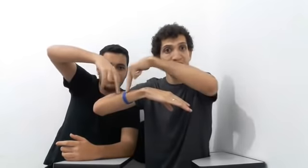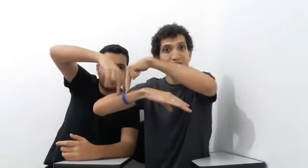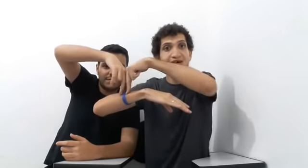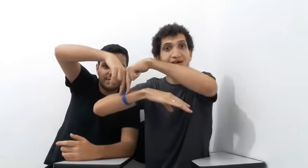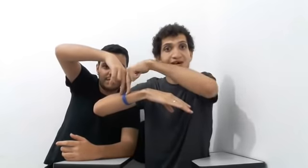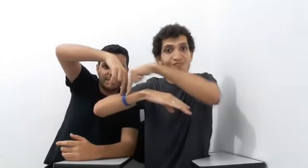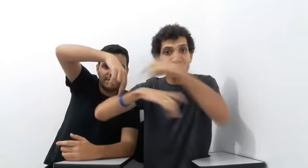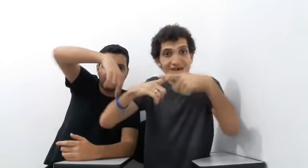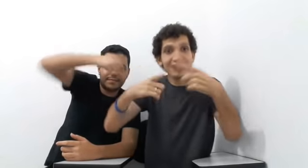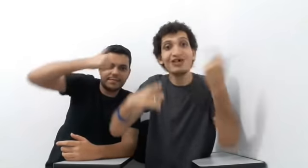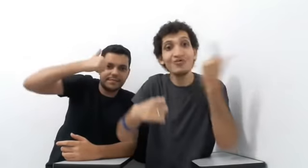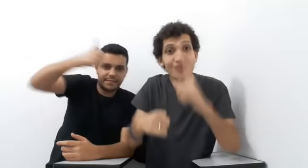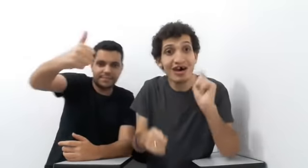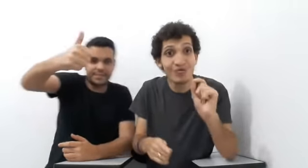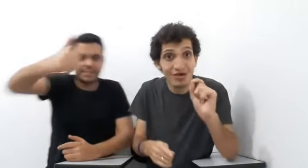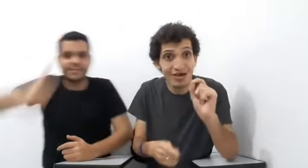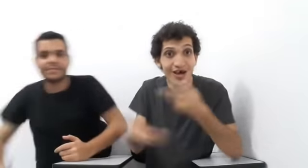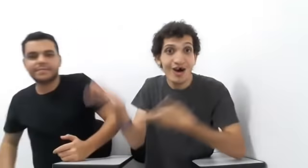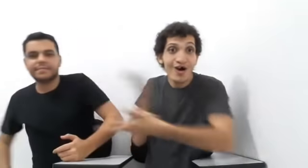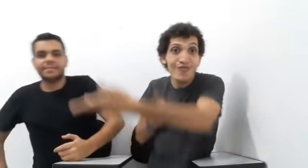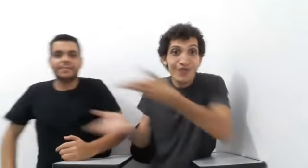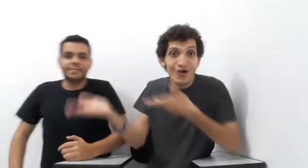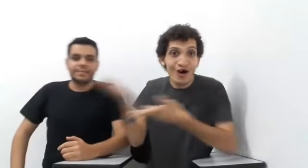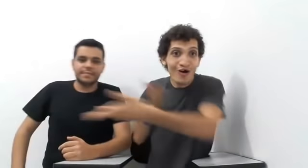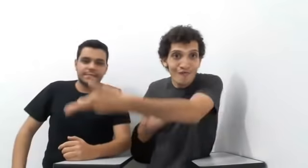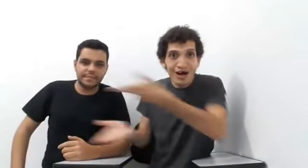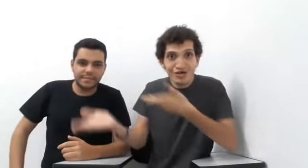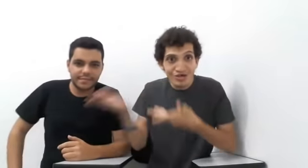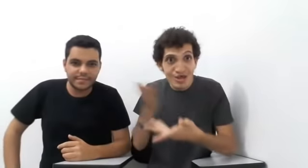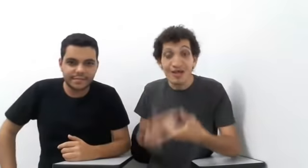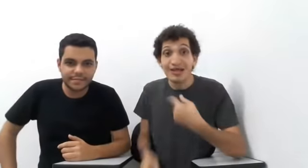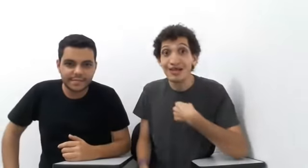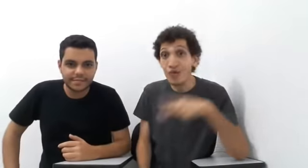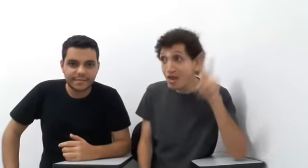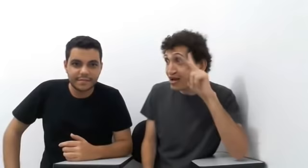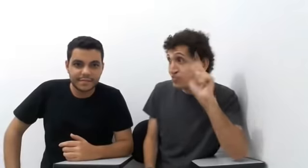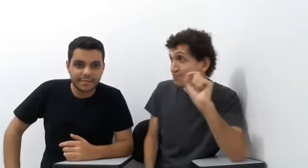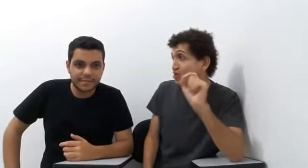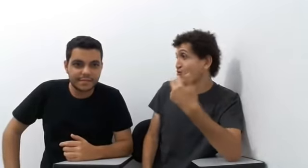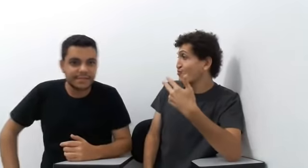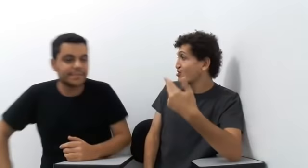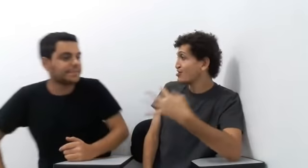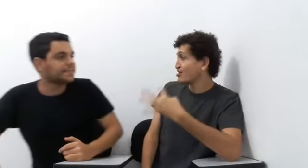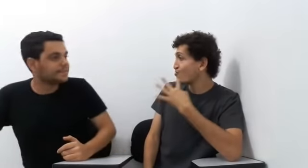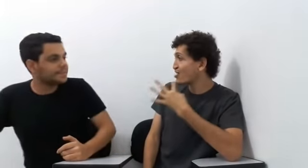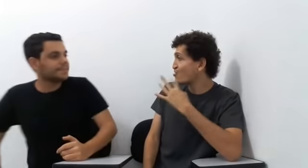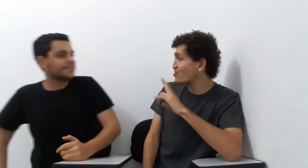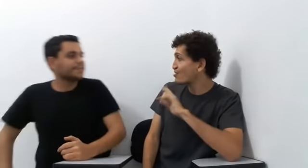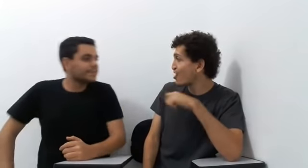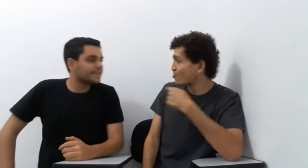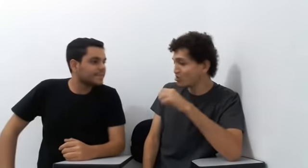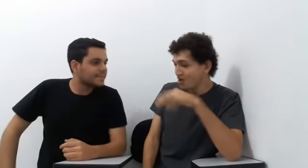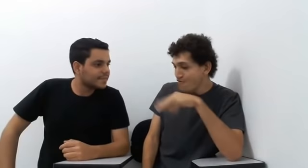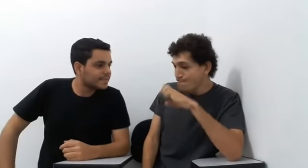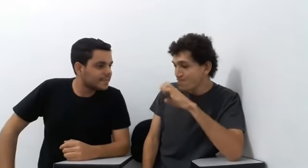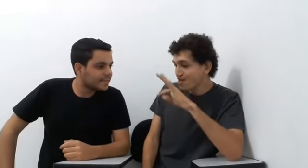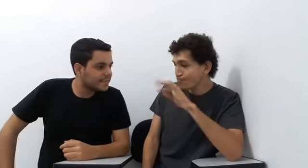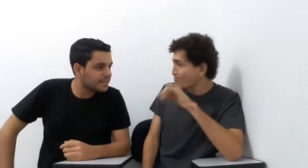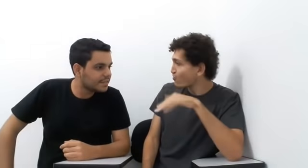né? Porque assim a gente consegue ele. Troca, compartilha. Eu lembrei também uma coisa, vocês conhecem o sinal de